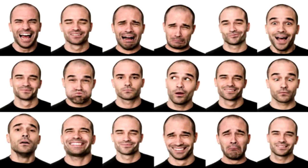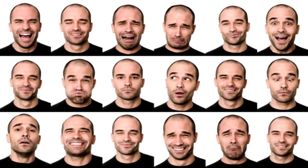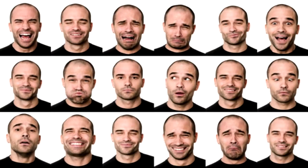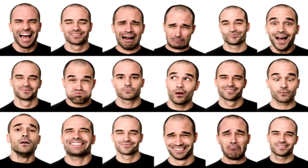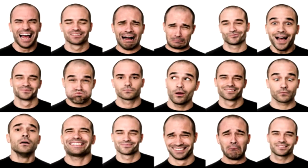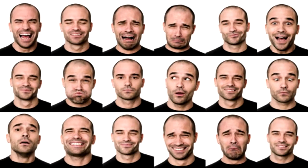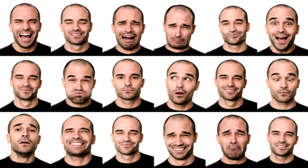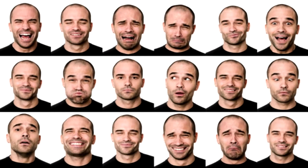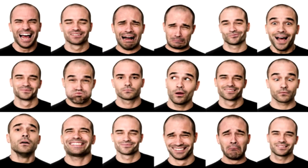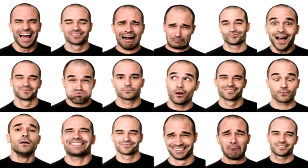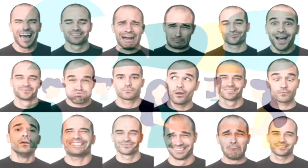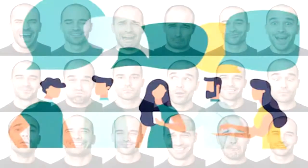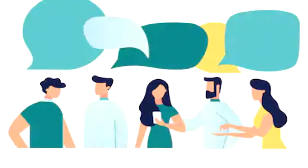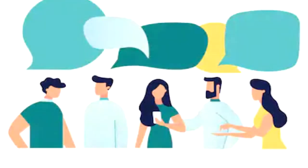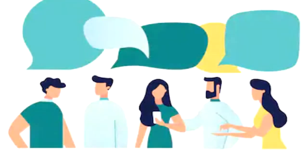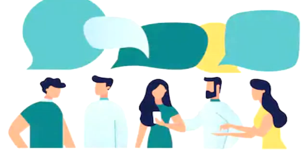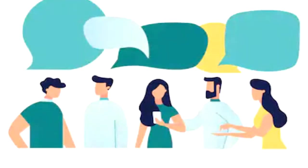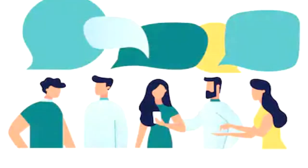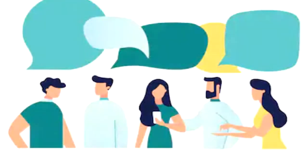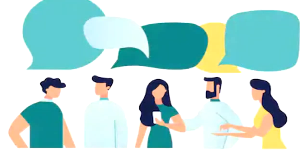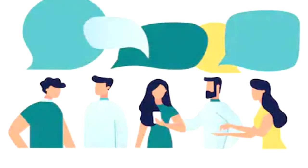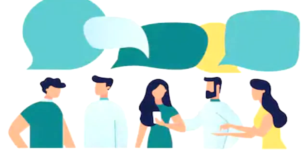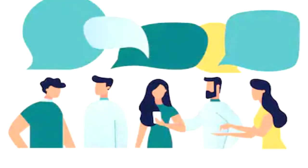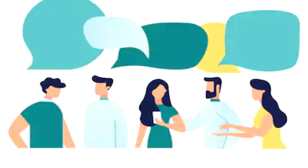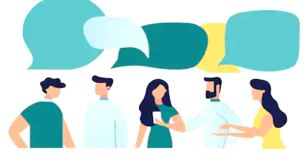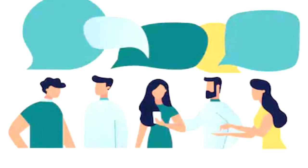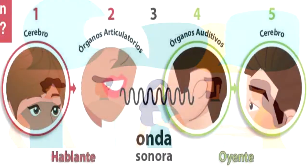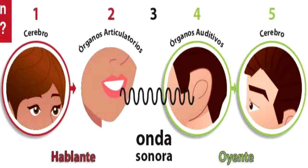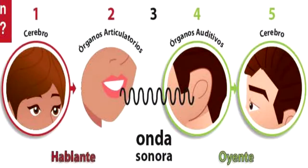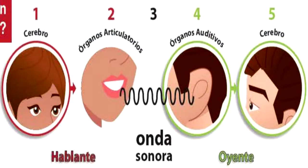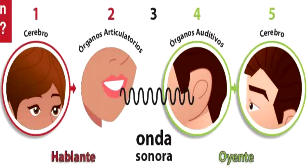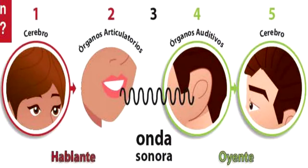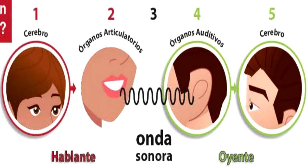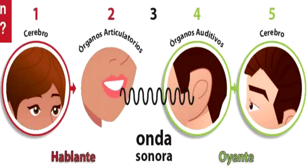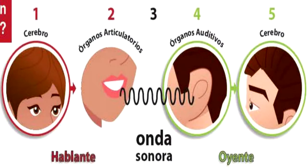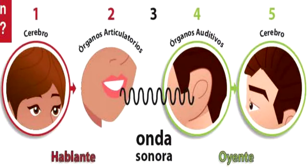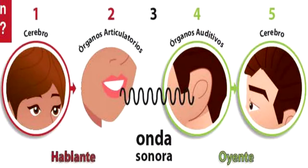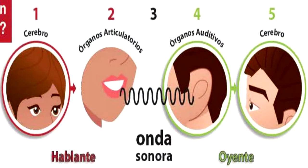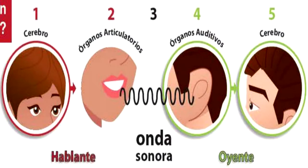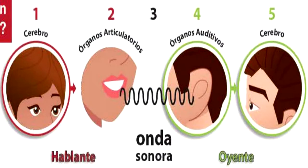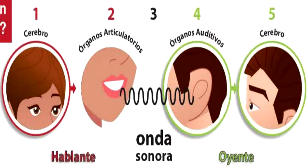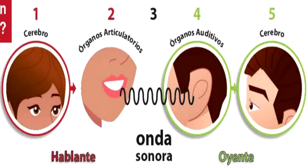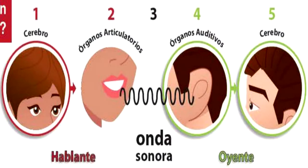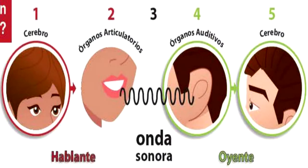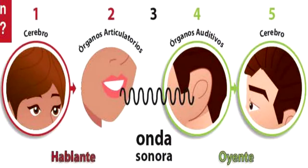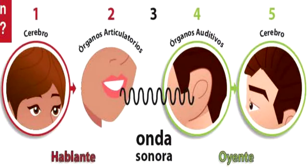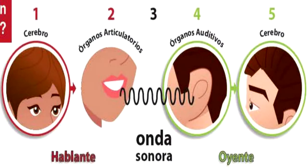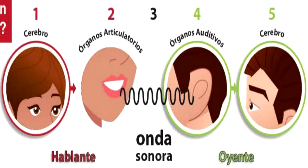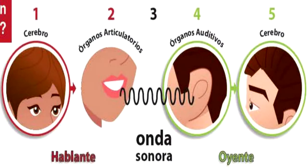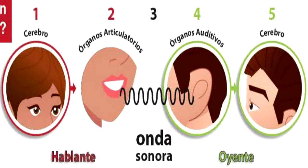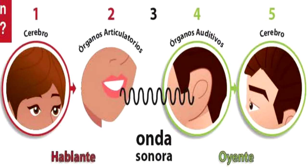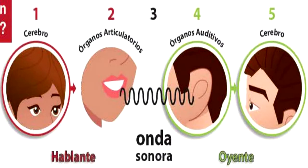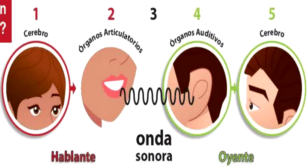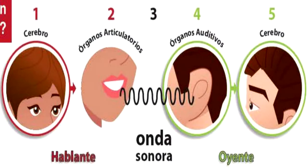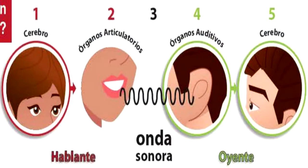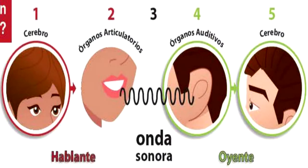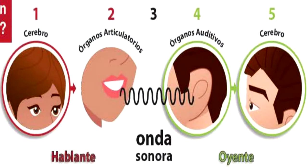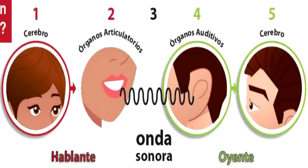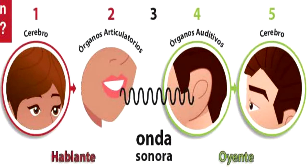gestual, mientras que las lenguas orales utilizan el canal acústico vocal. Los mecanismos